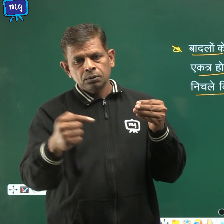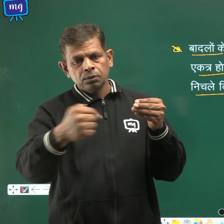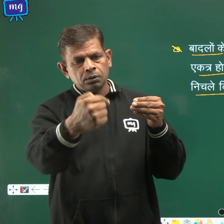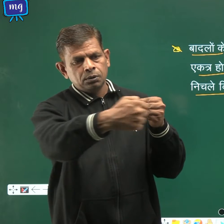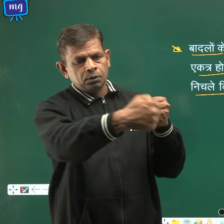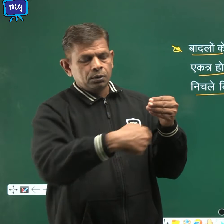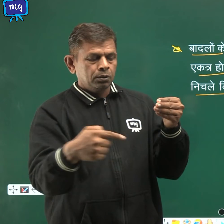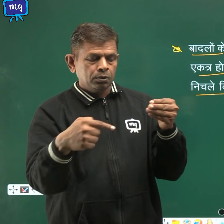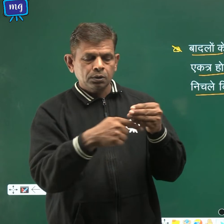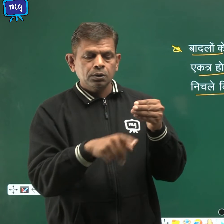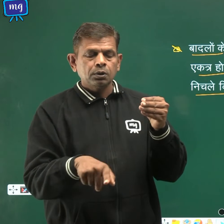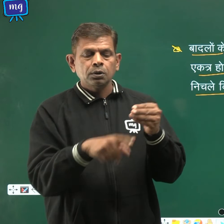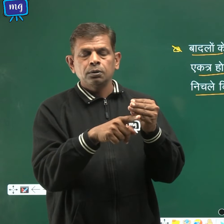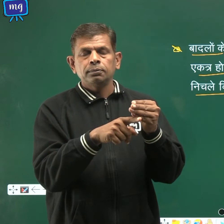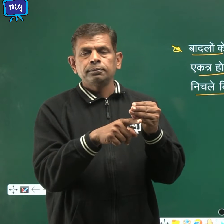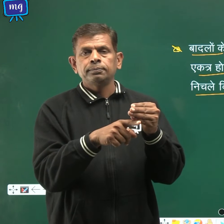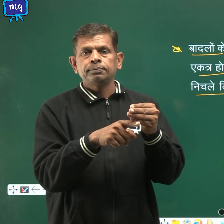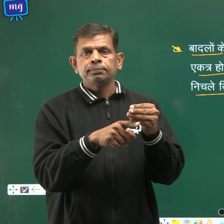संचित हो जाते हैं।